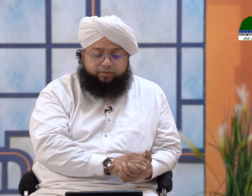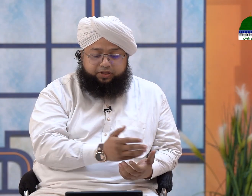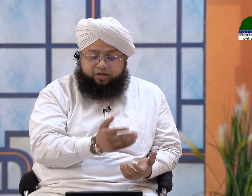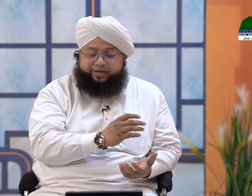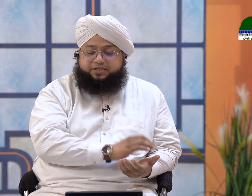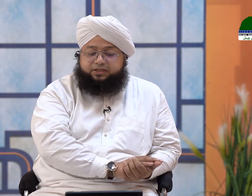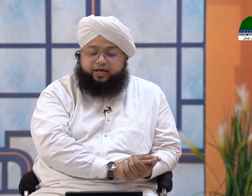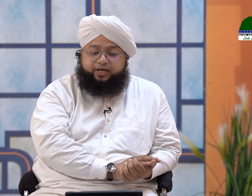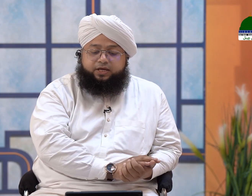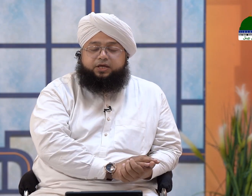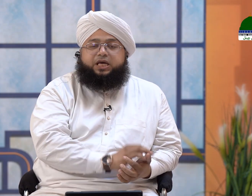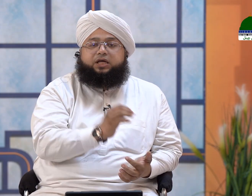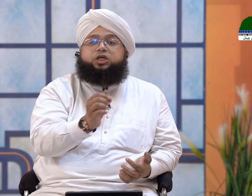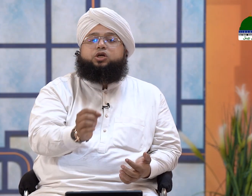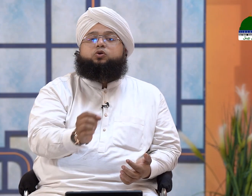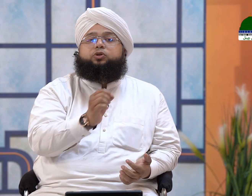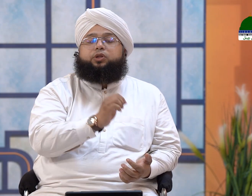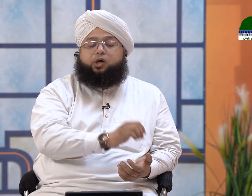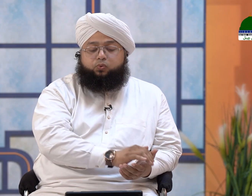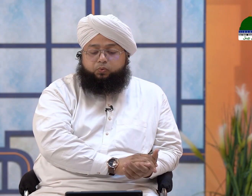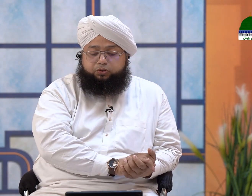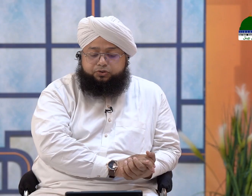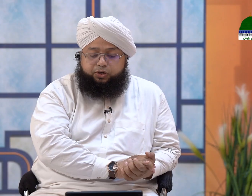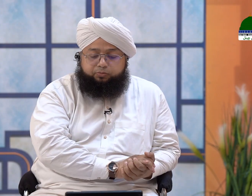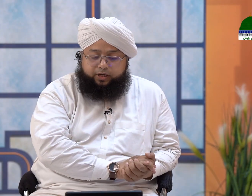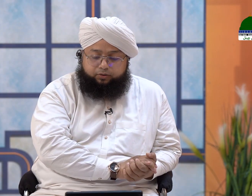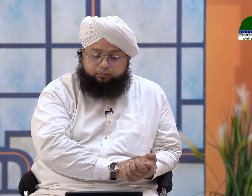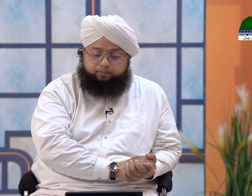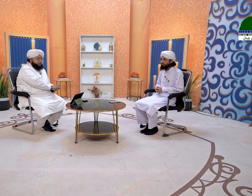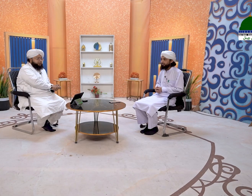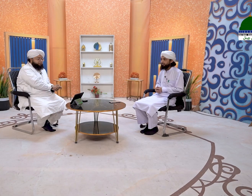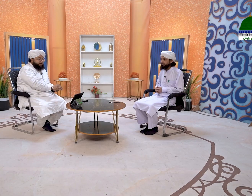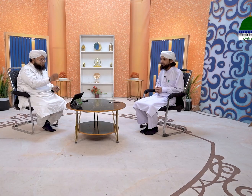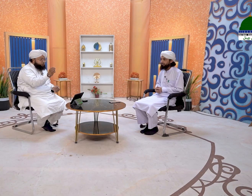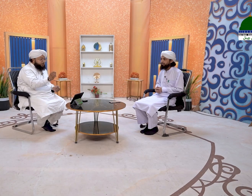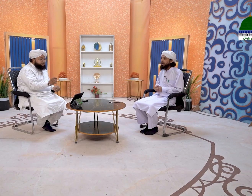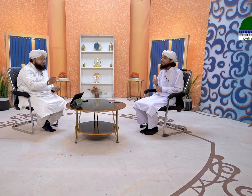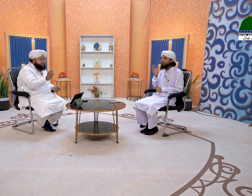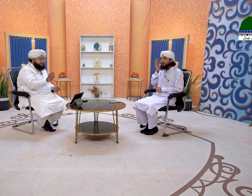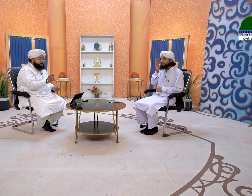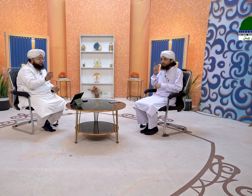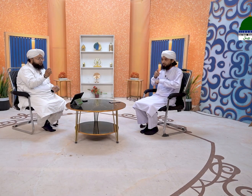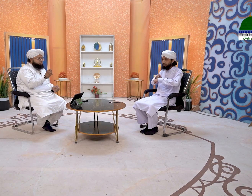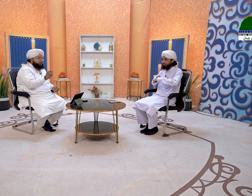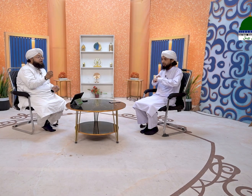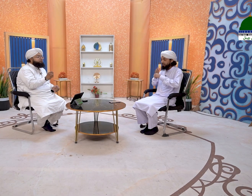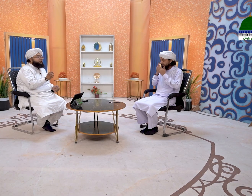پھر یہ بھی کہہ سکتا ہے یہدیکم اللہ ویصلح بالکم۔ نماز کے دوران چھینک آئے تو